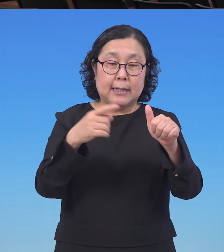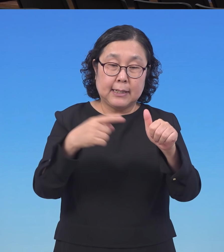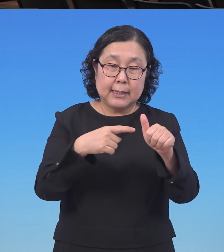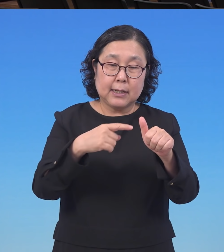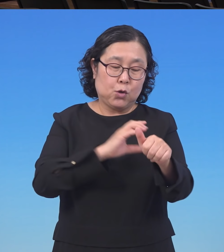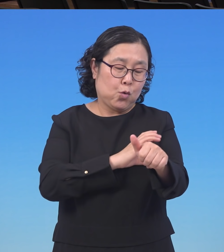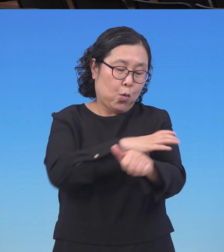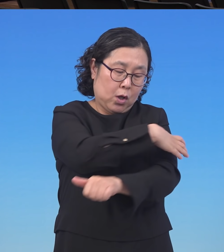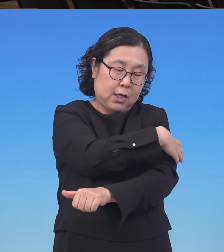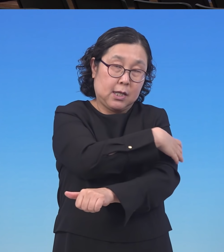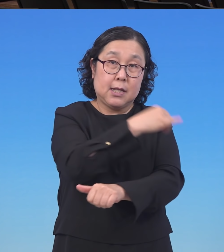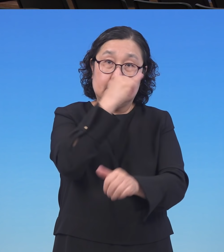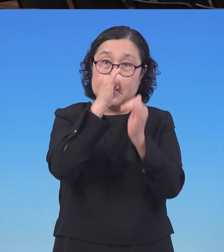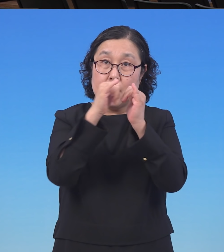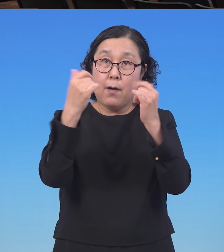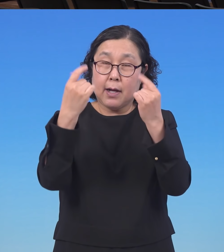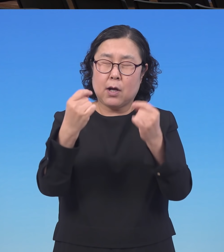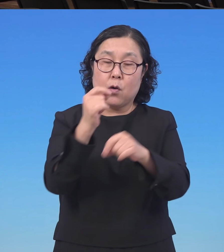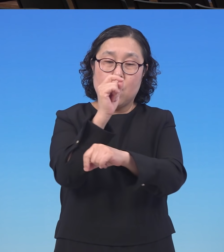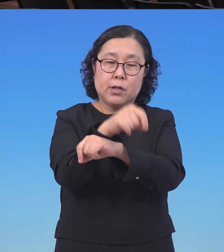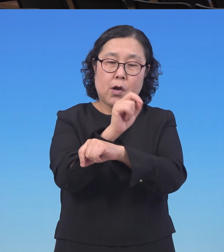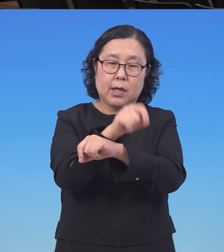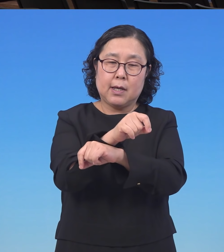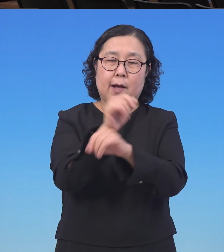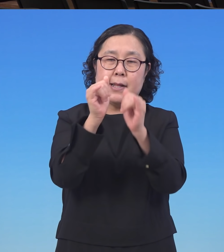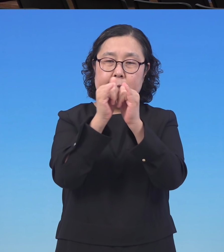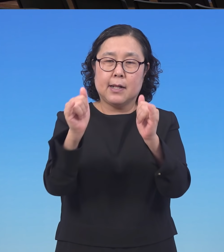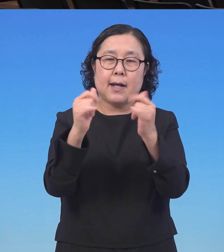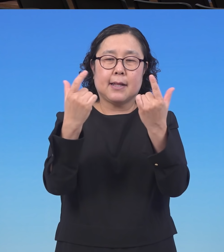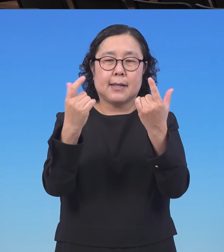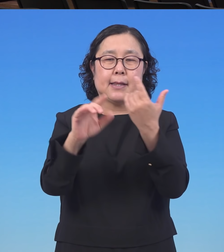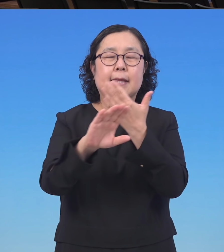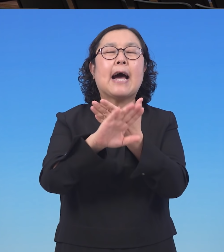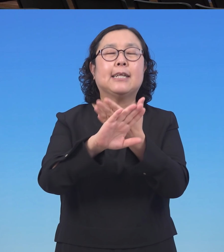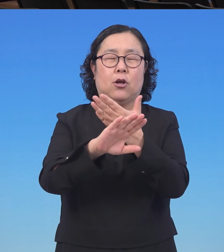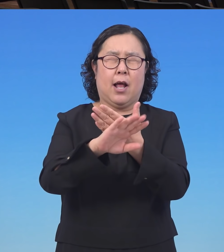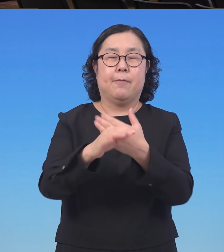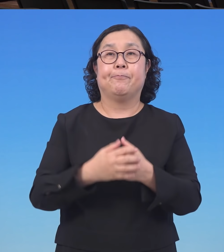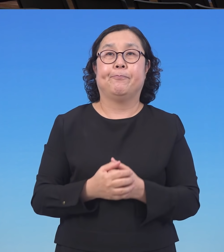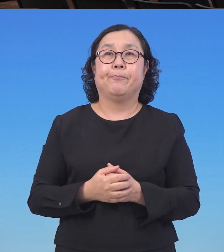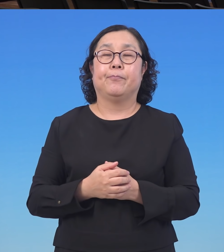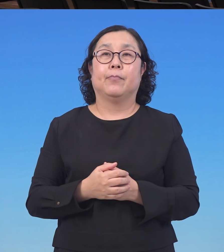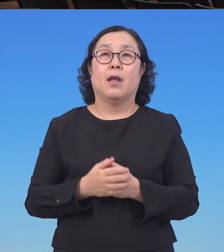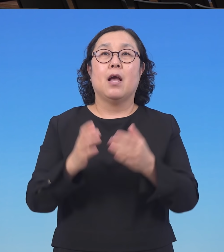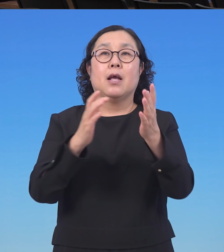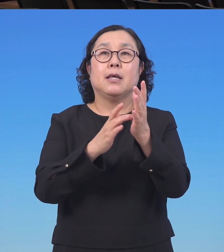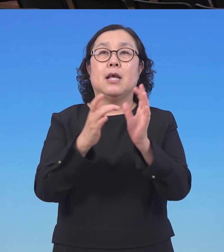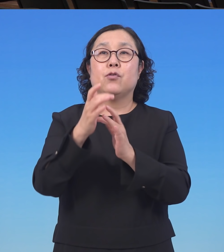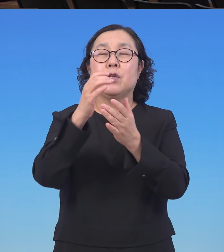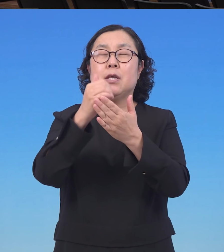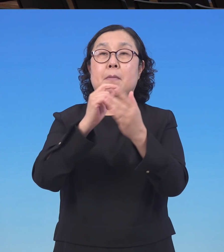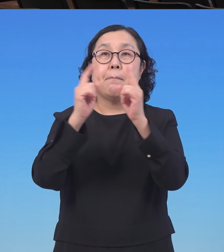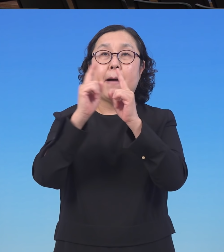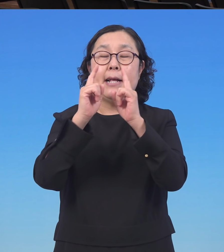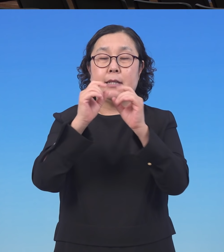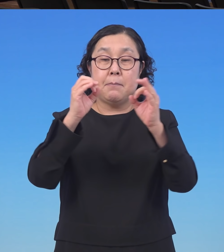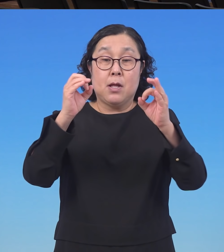그가 가르치시는 것이 권위 있는 자와 같고 서기관들과 같이 아니함일러라. 이 예수님의 말씀에